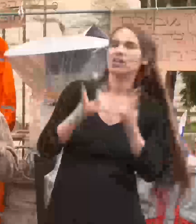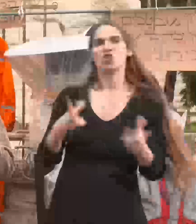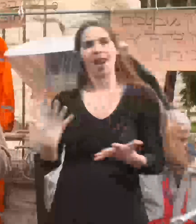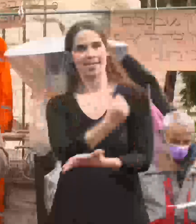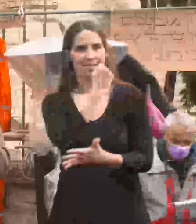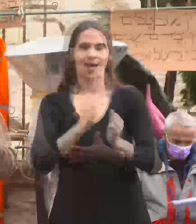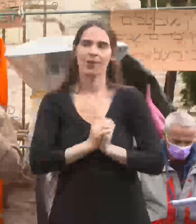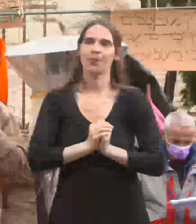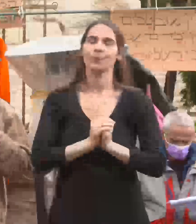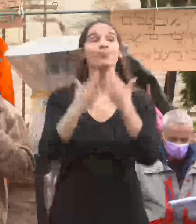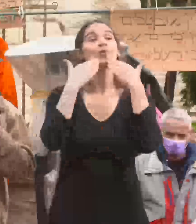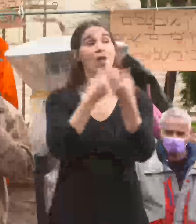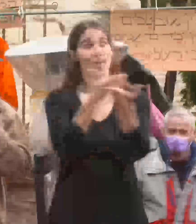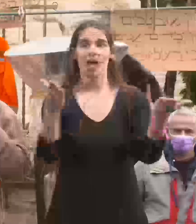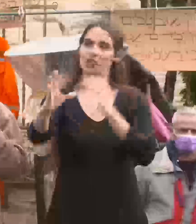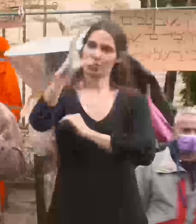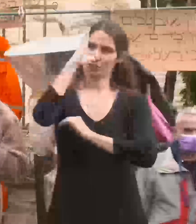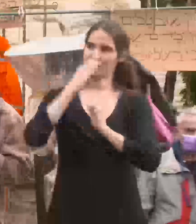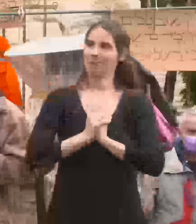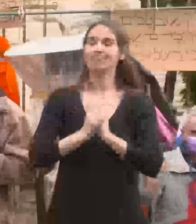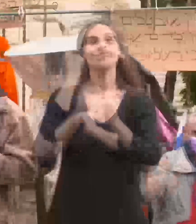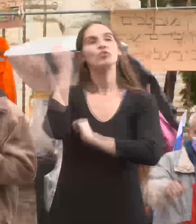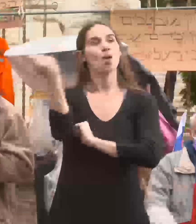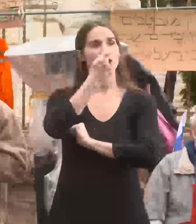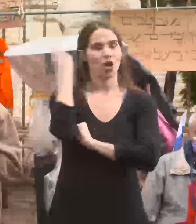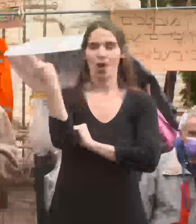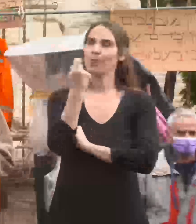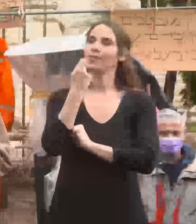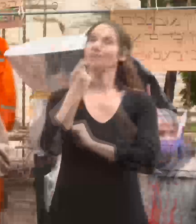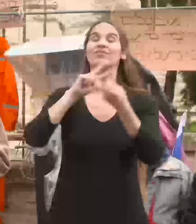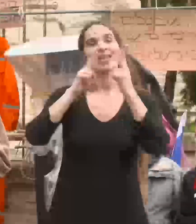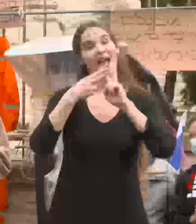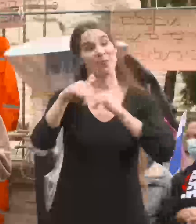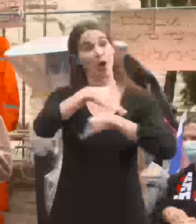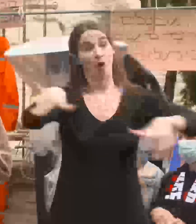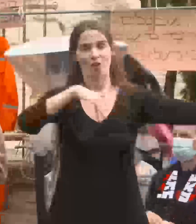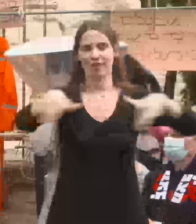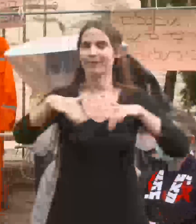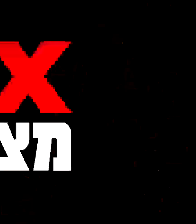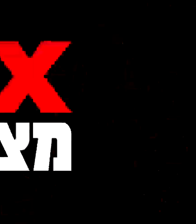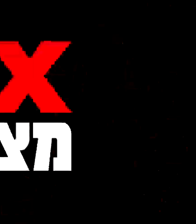תודה רבה לכם על ההקשבה. שבת שלום ונתראה ברחובות.